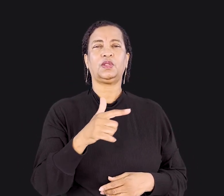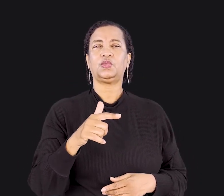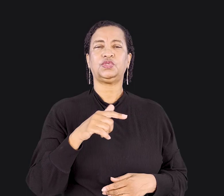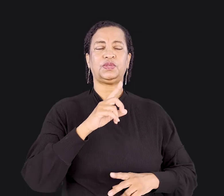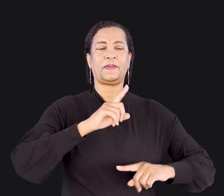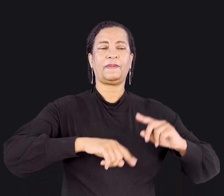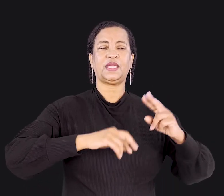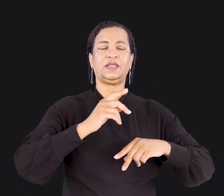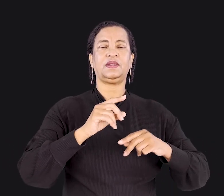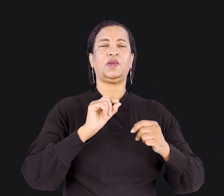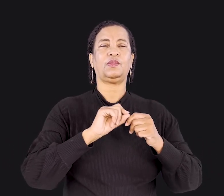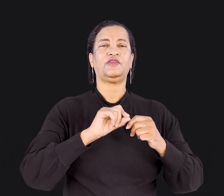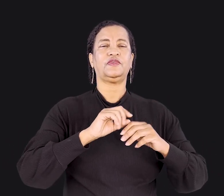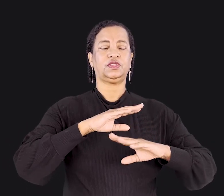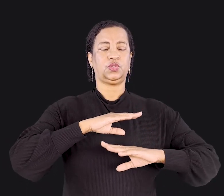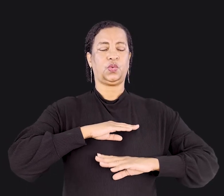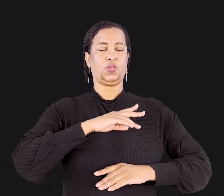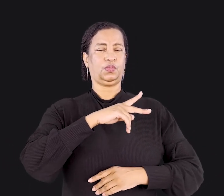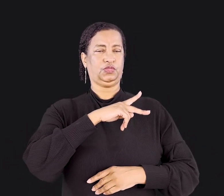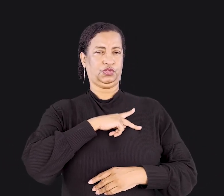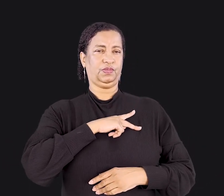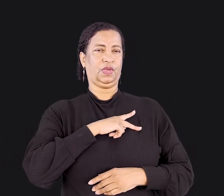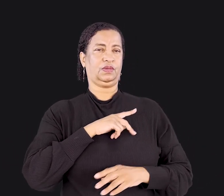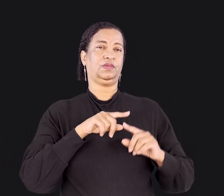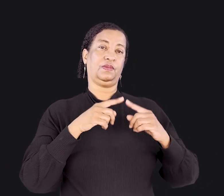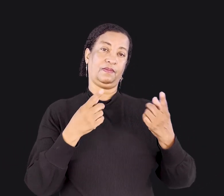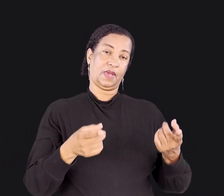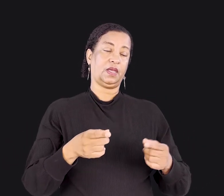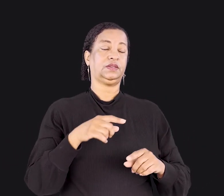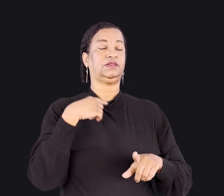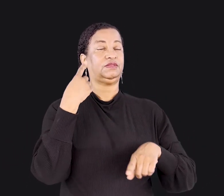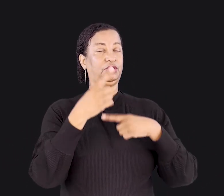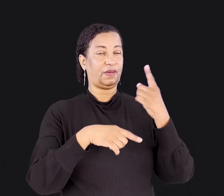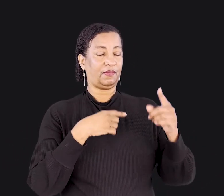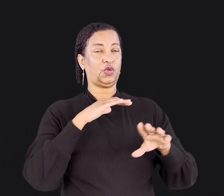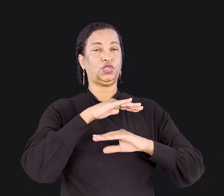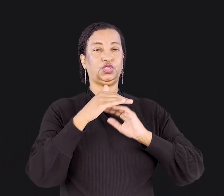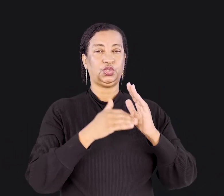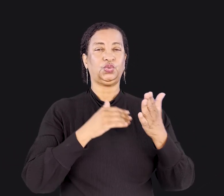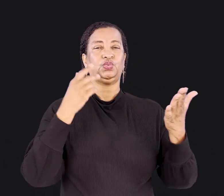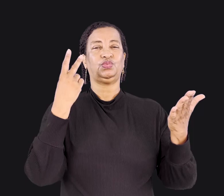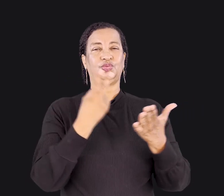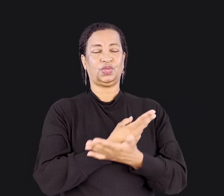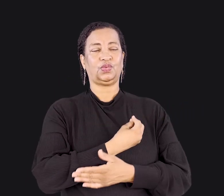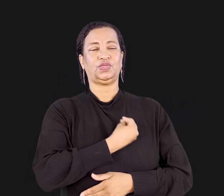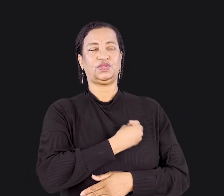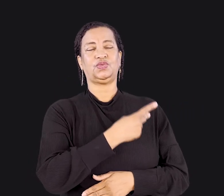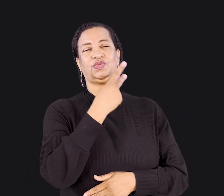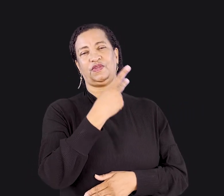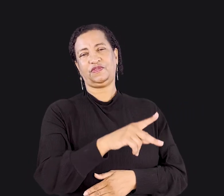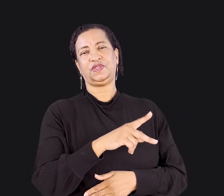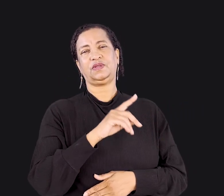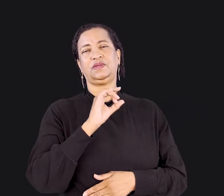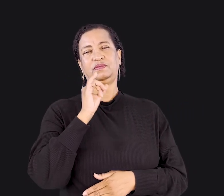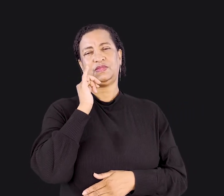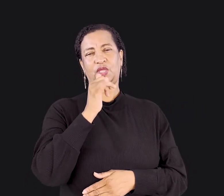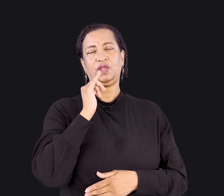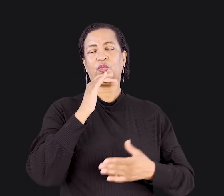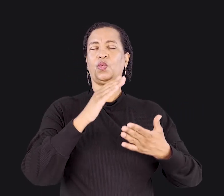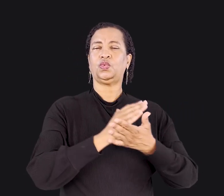de Paulo. Também, né? Pois é, depois de tudo pelo que ele passou, ele mesmo contou algumas dessas coisas em